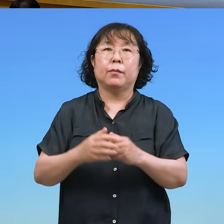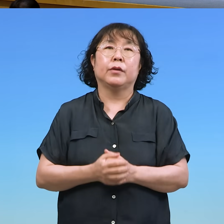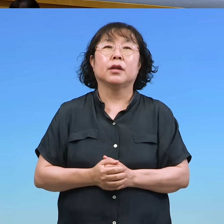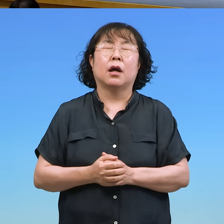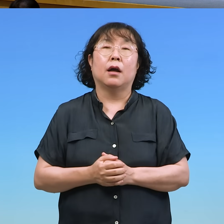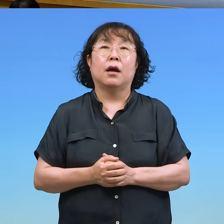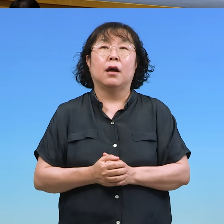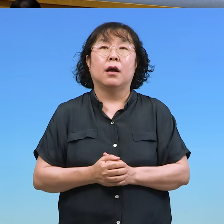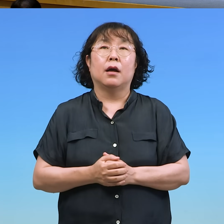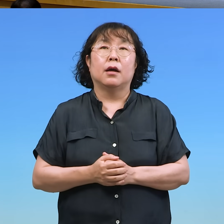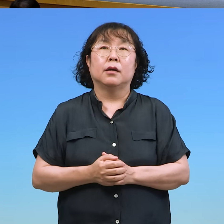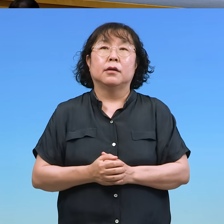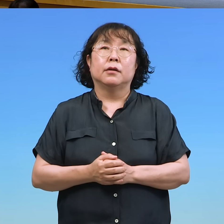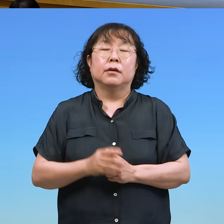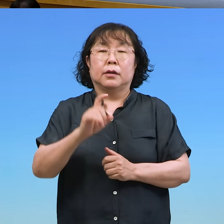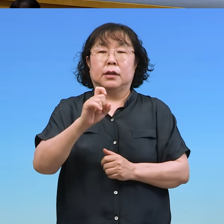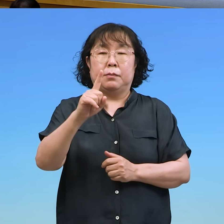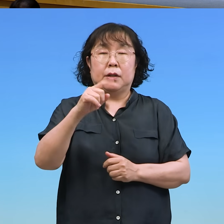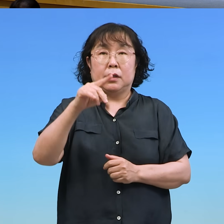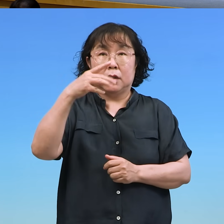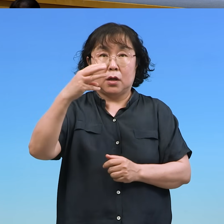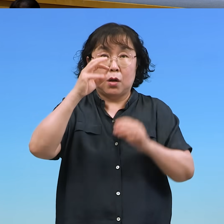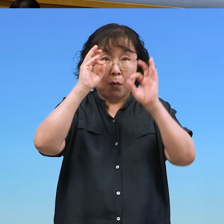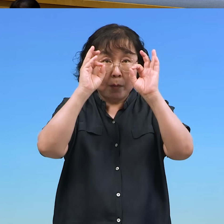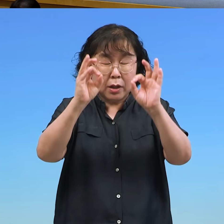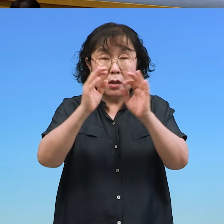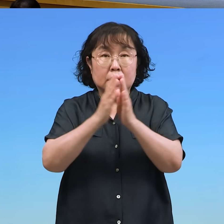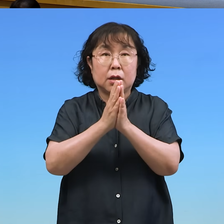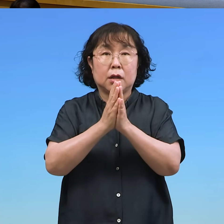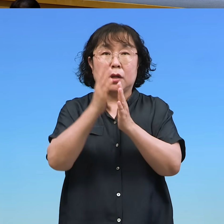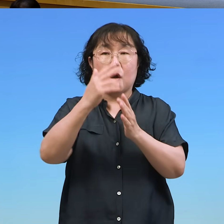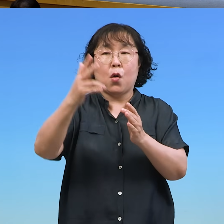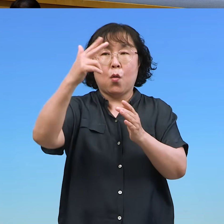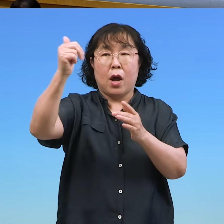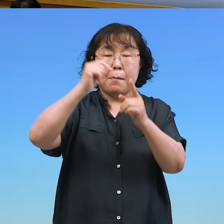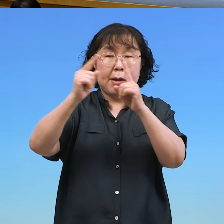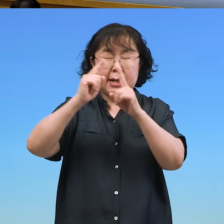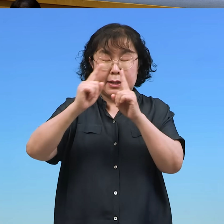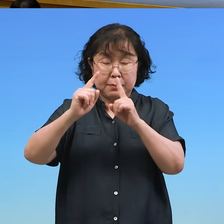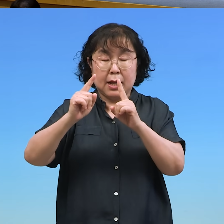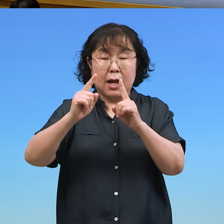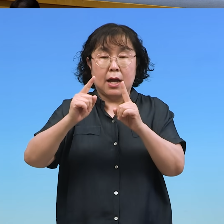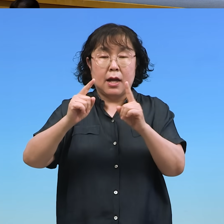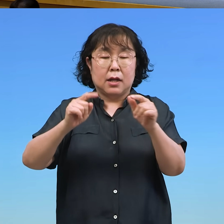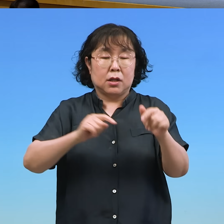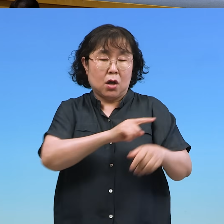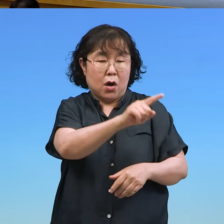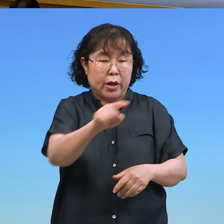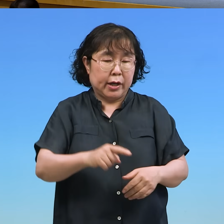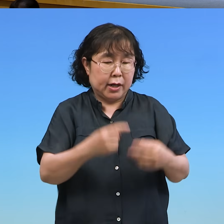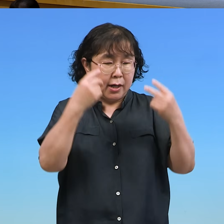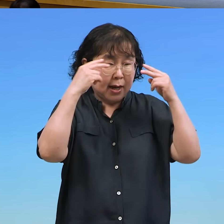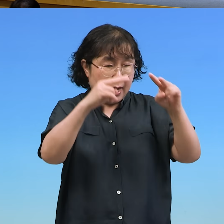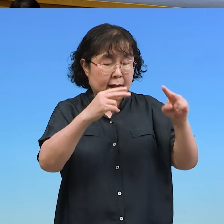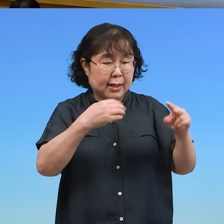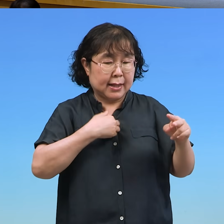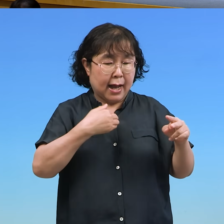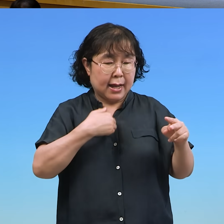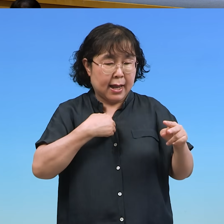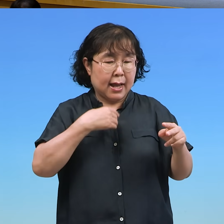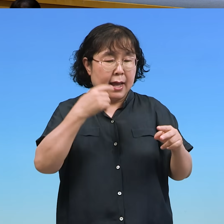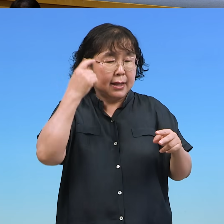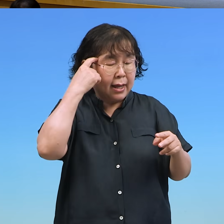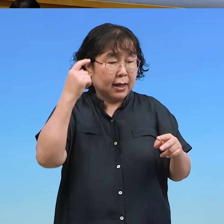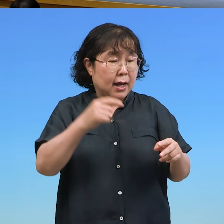회복. 11절을 다시 보십시오. 여호와의 말씀이니라 너희를 향한 나의 생각을 내가 아나니